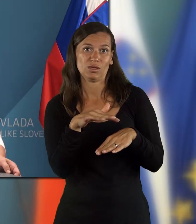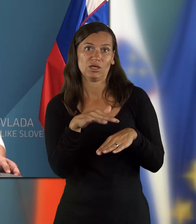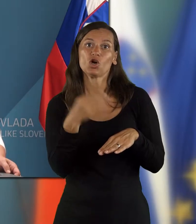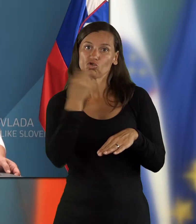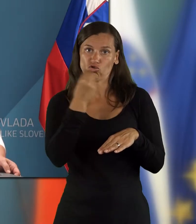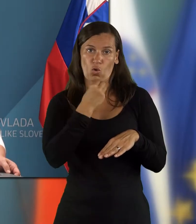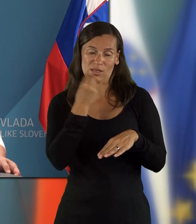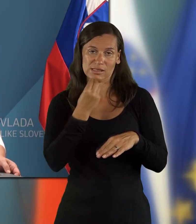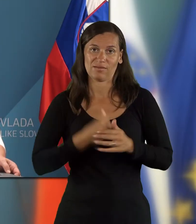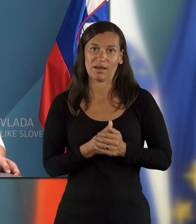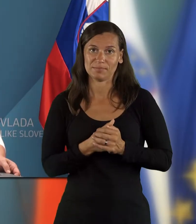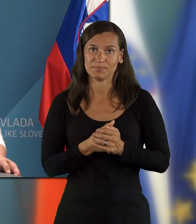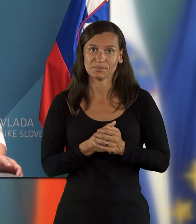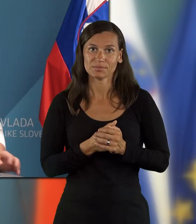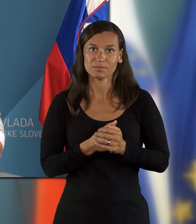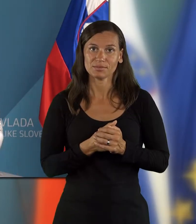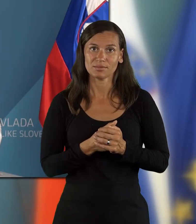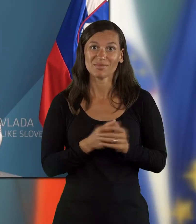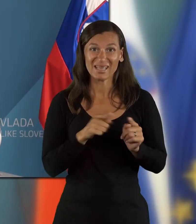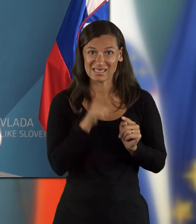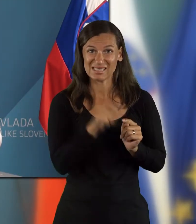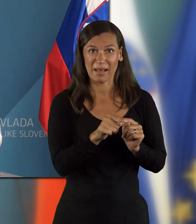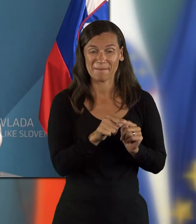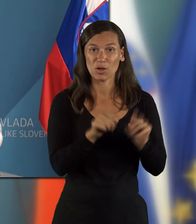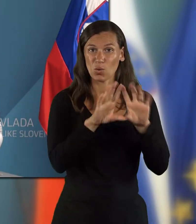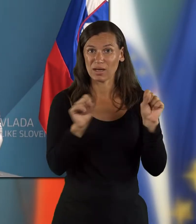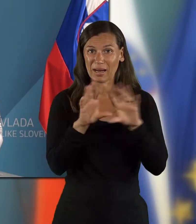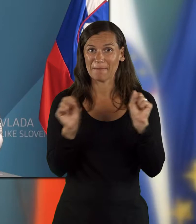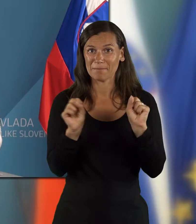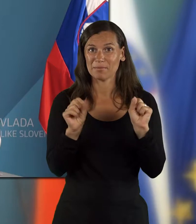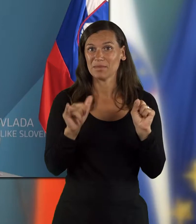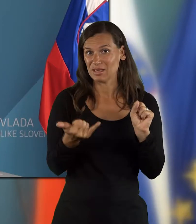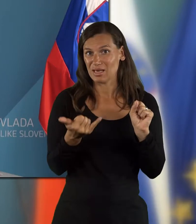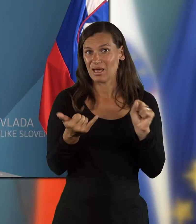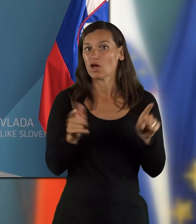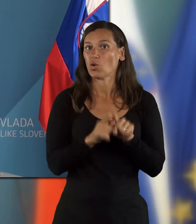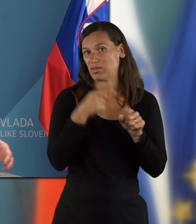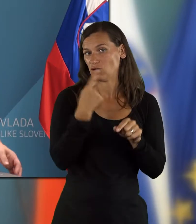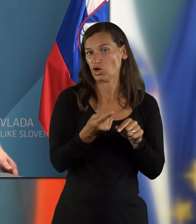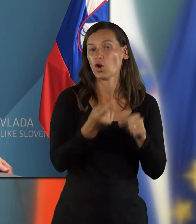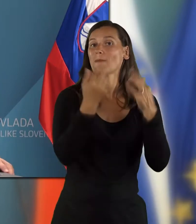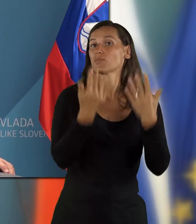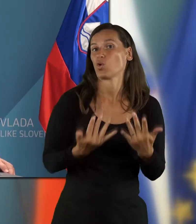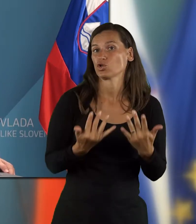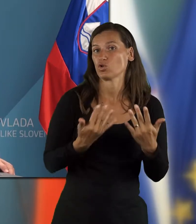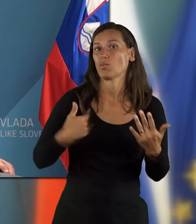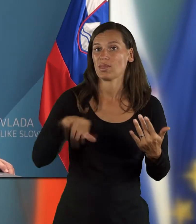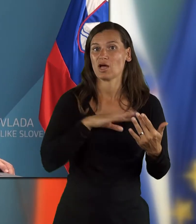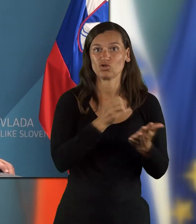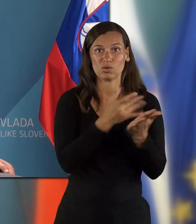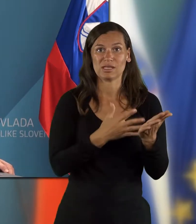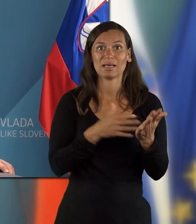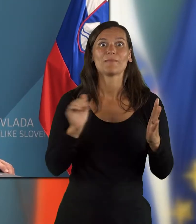področju šolstva. S temi ukrepi je, kot rečeno, proračun po naši